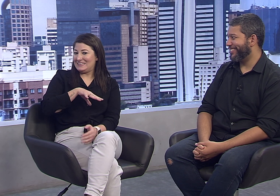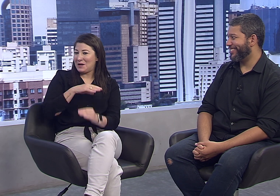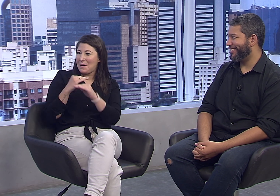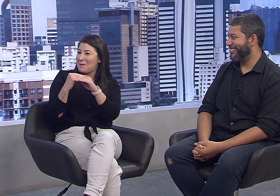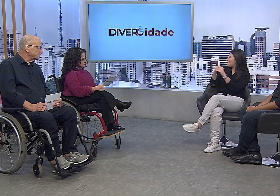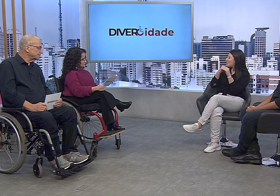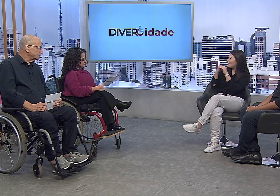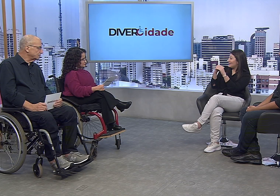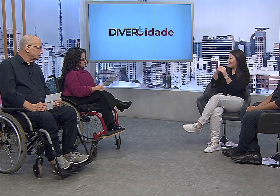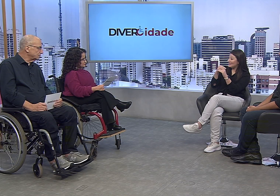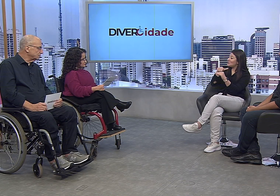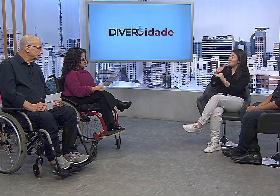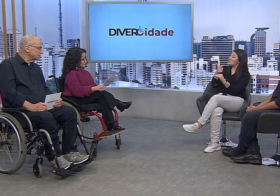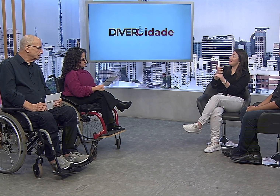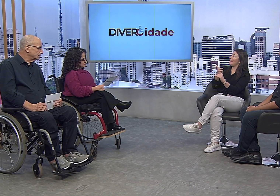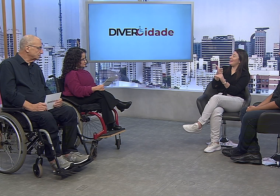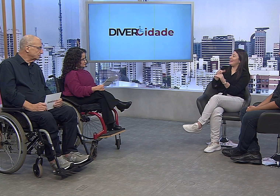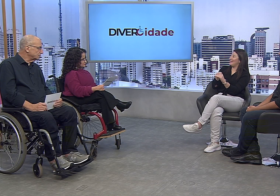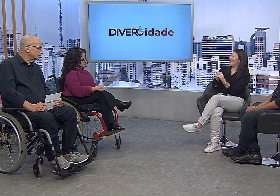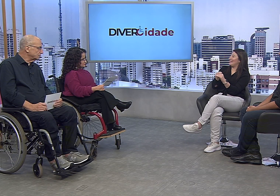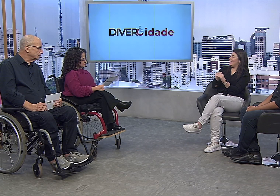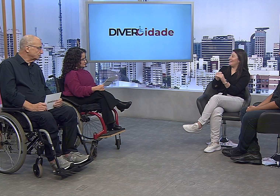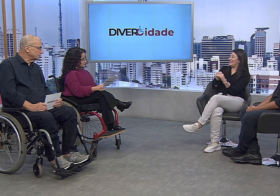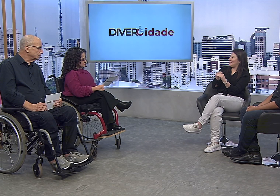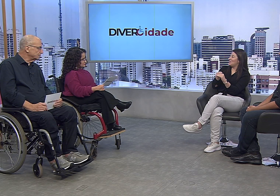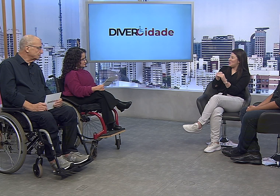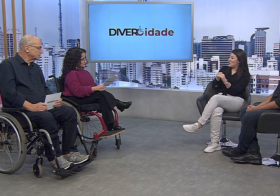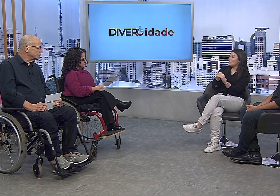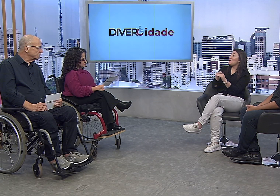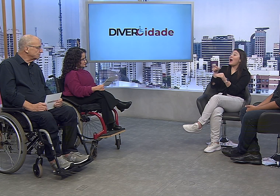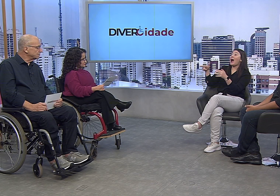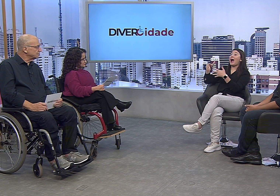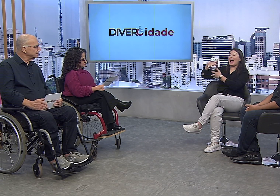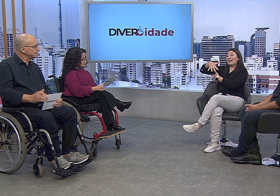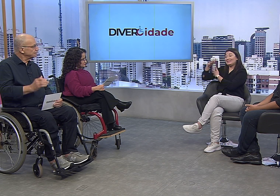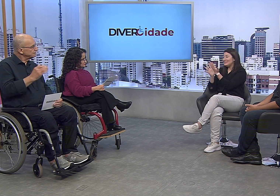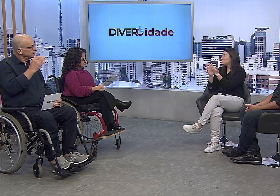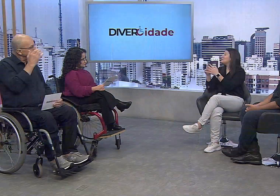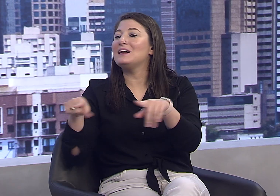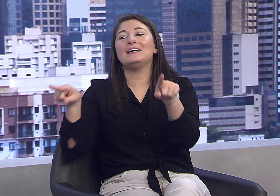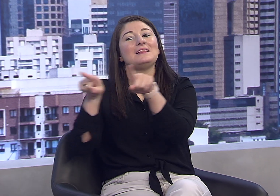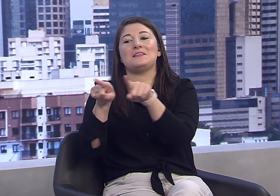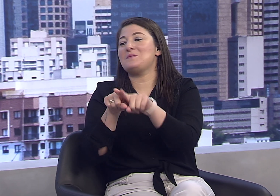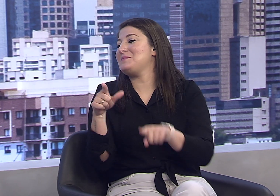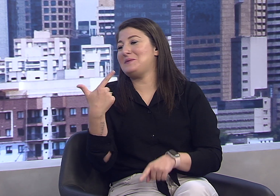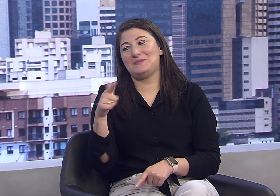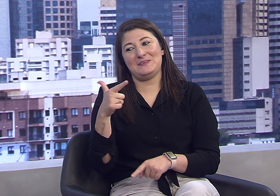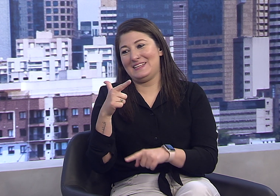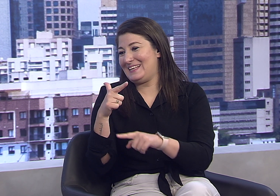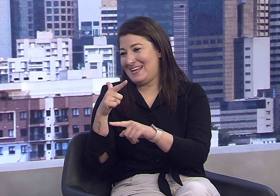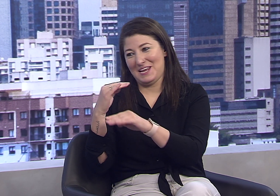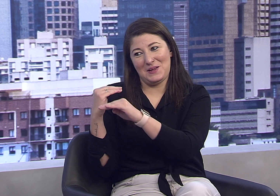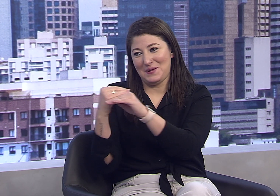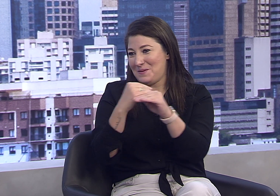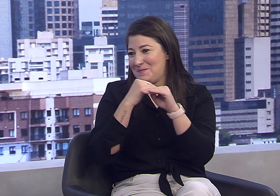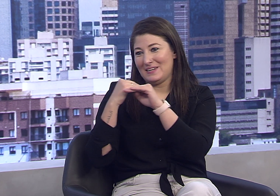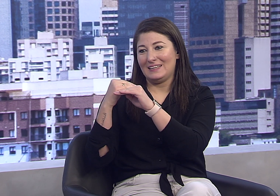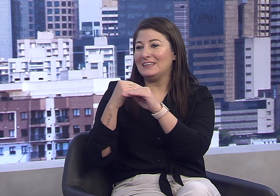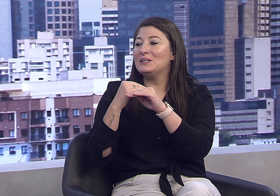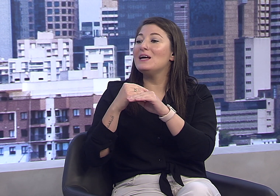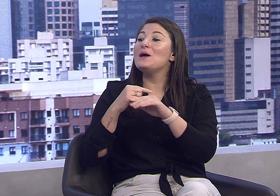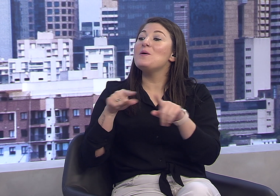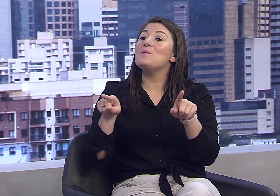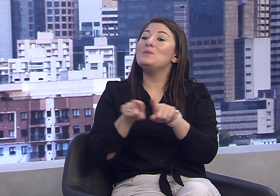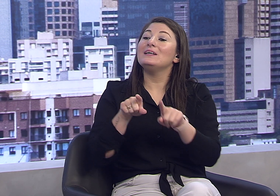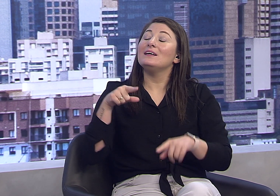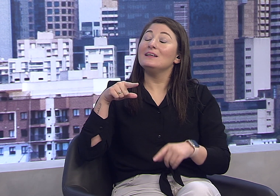Então, a língua portuguesa, ela não tem um padrão. Né? A Libras também não é